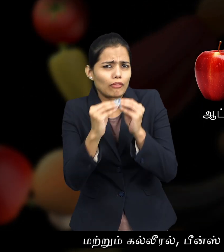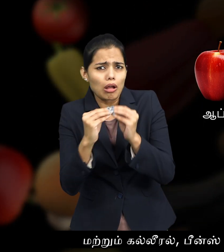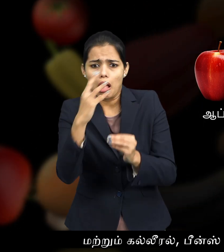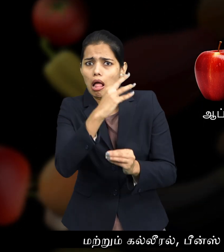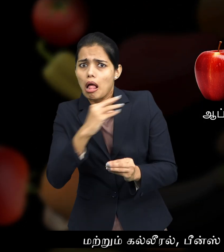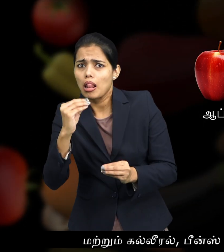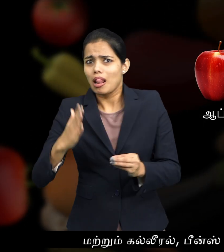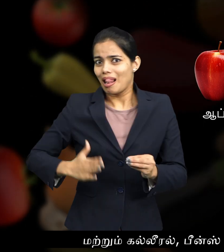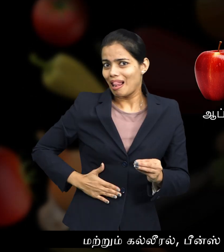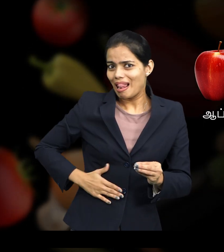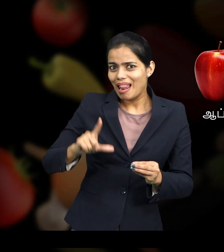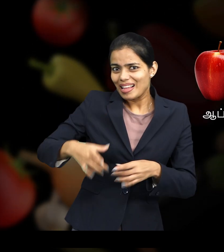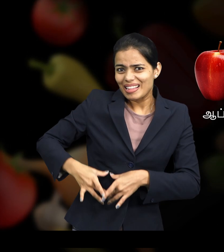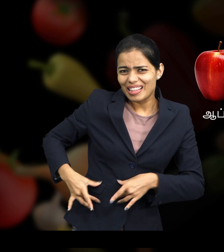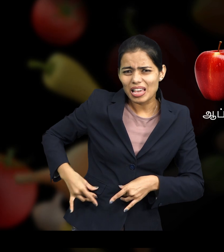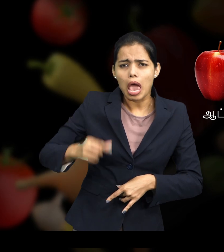போன்றவை.